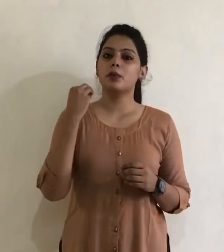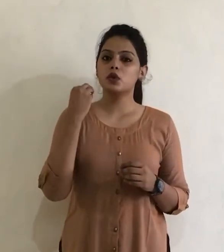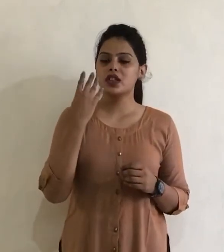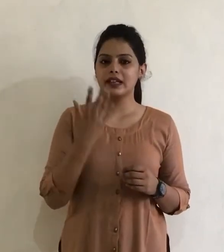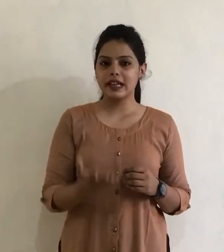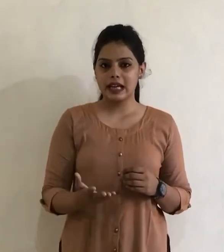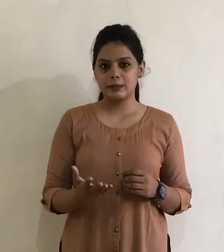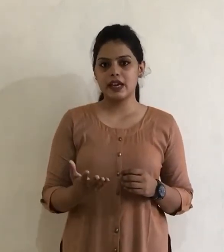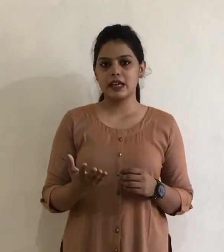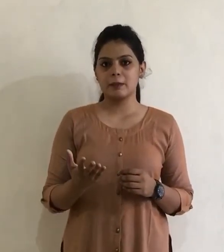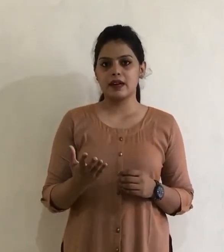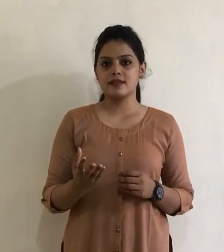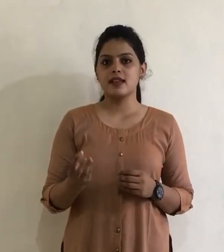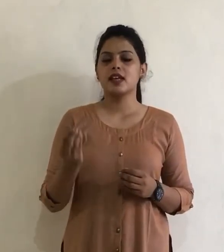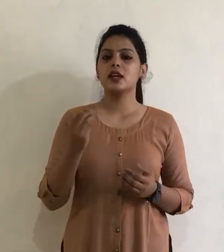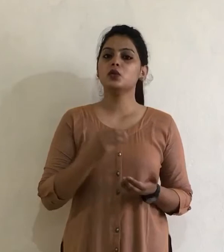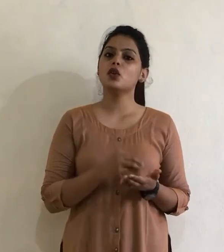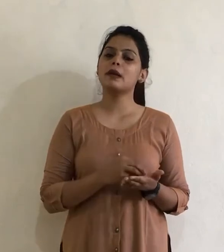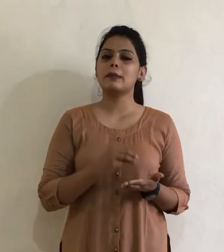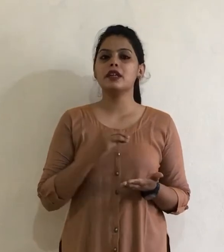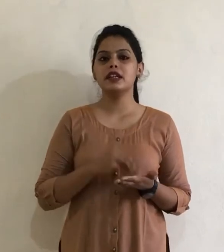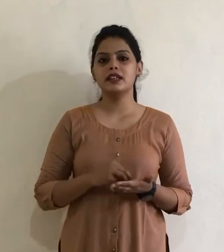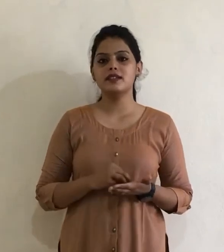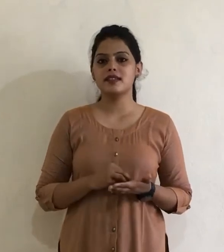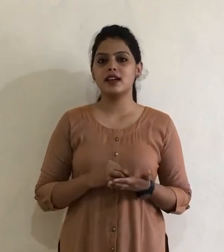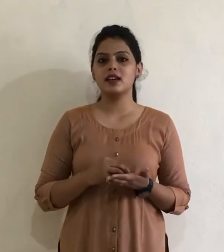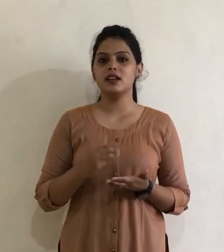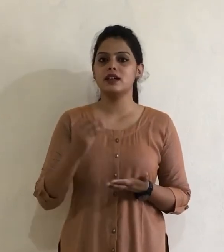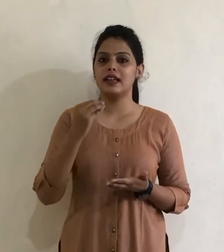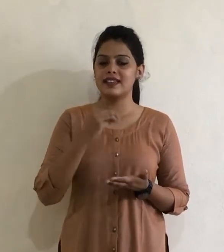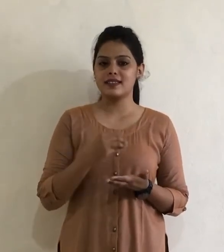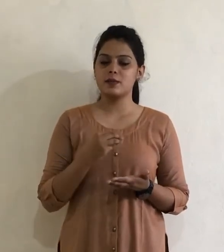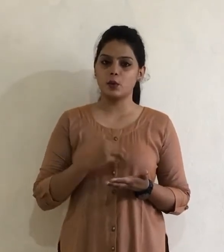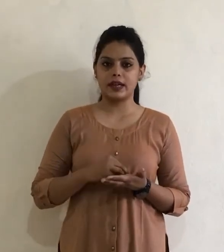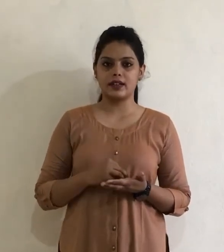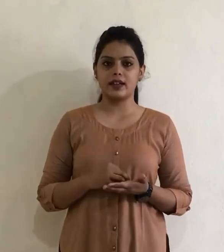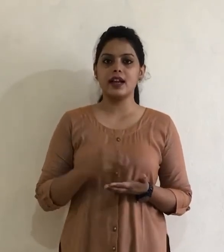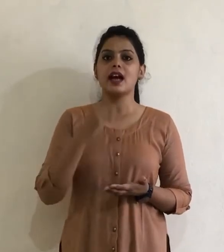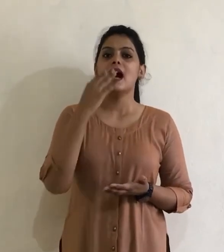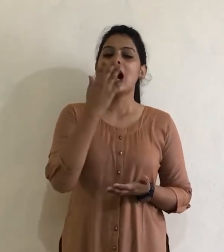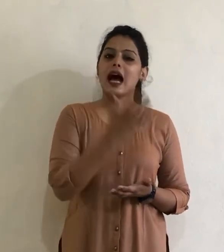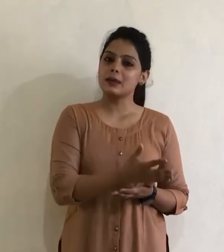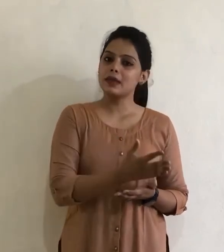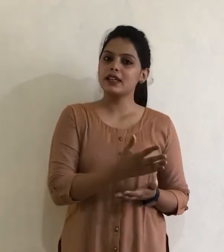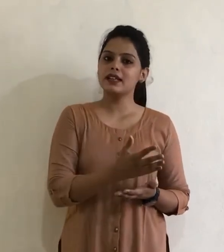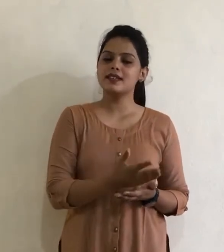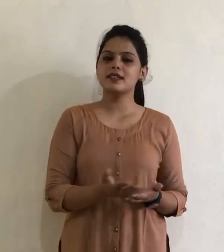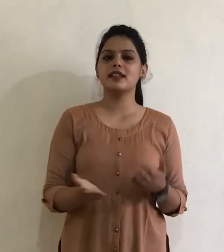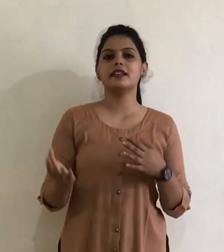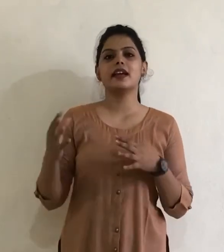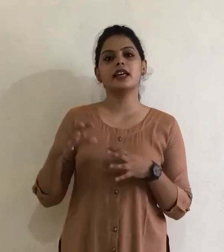approach करेगी RBI के पास कि उनको primary dealers का license provide करे. RBI ये decision लेता है कि